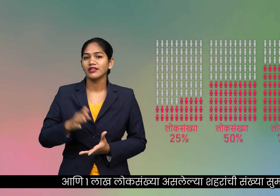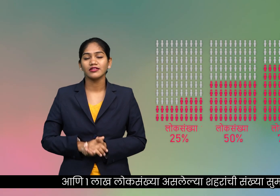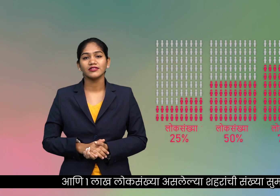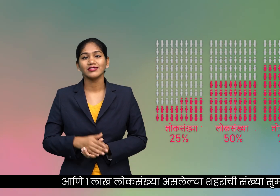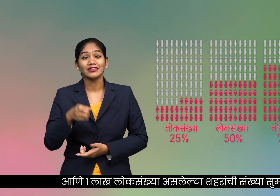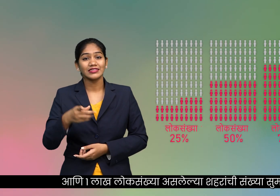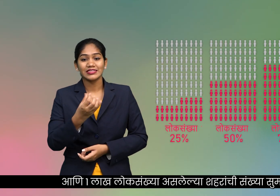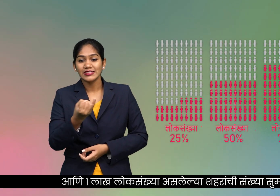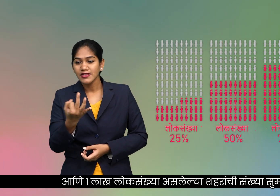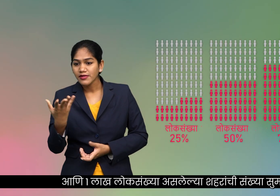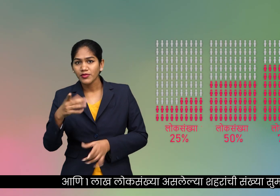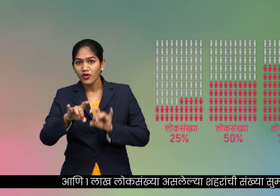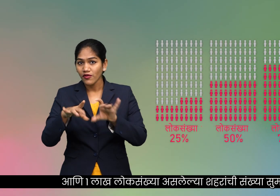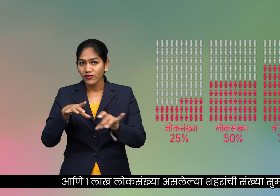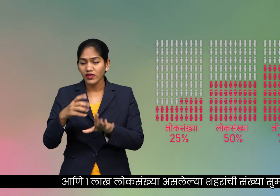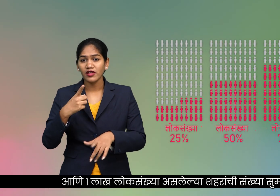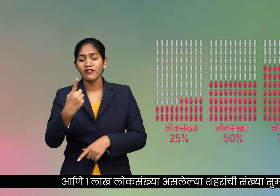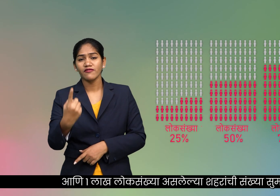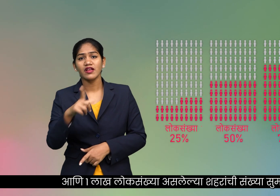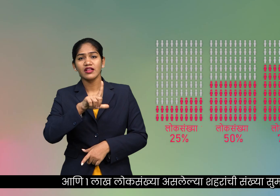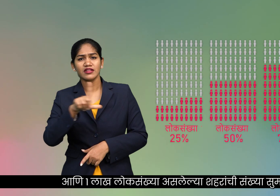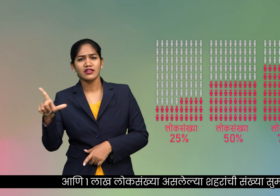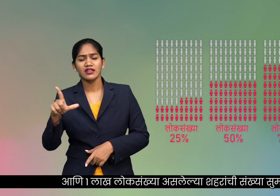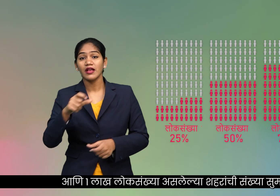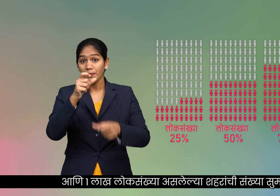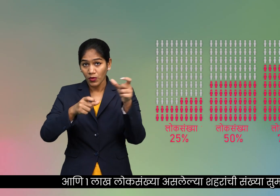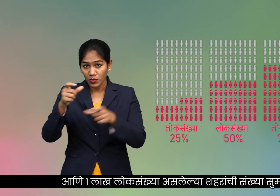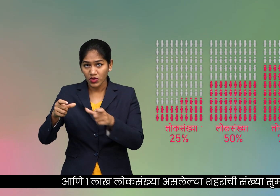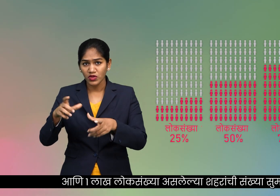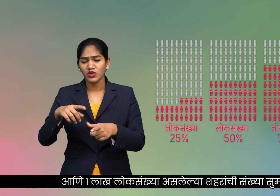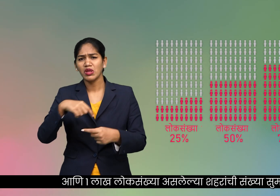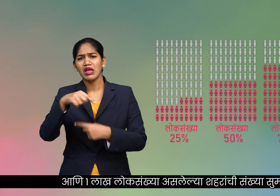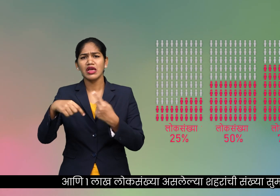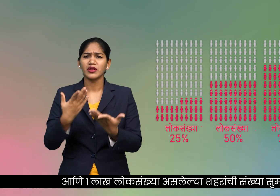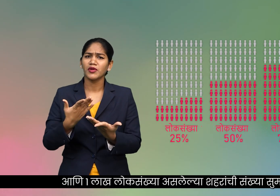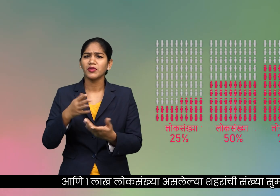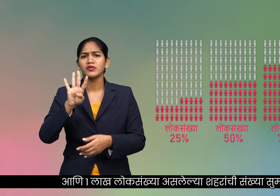आणि 1 लाख लोकसंख्या असलेली शहरांची संख्या सुमारे 40 होती.